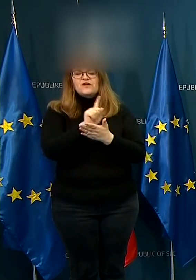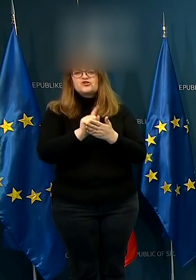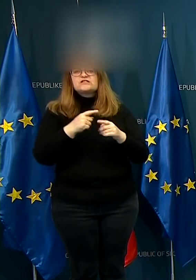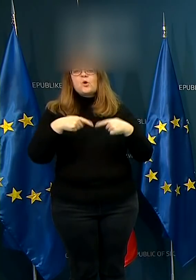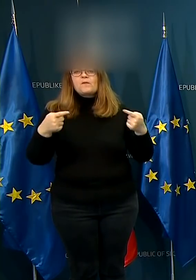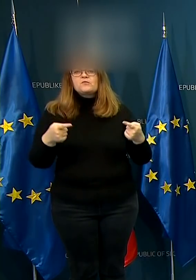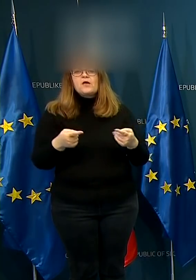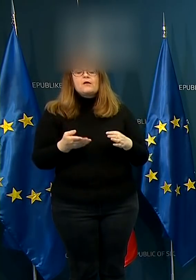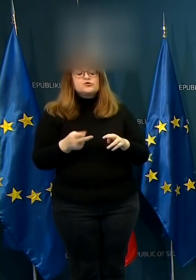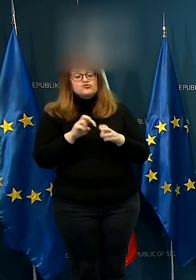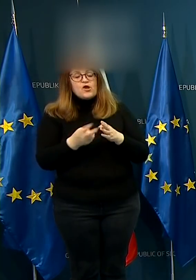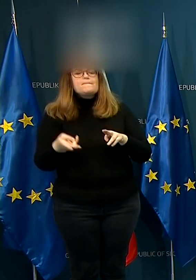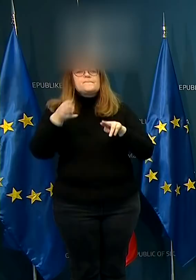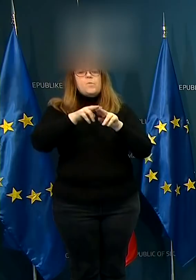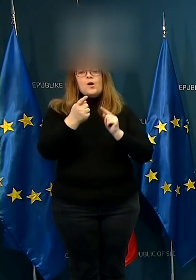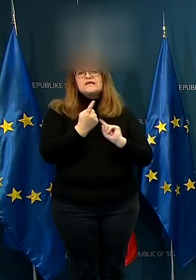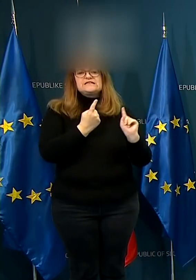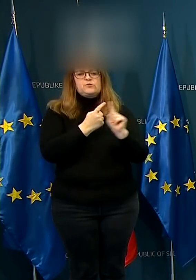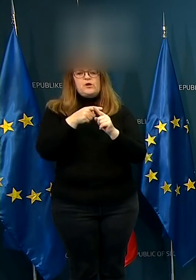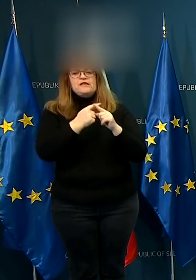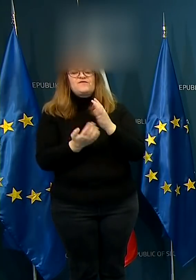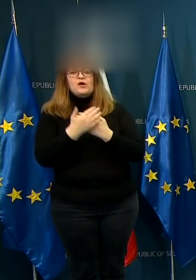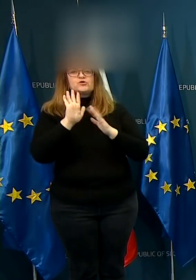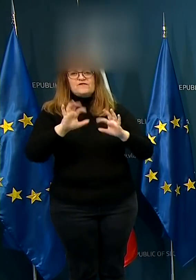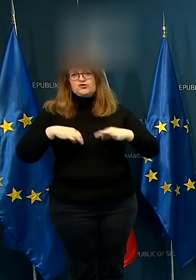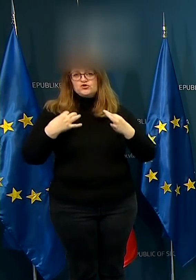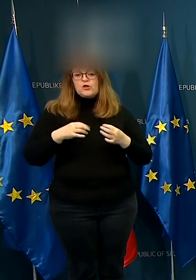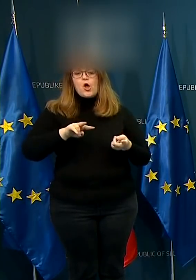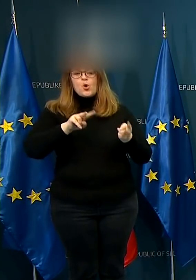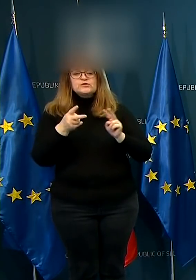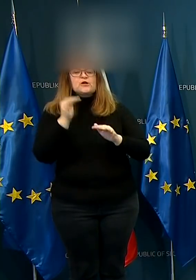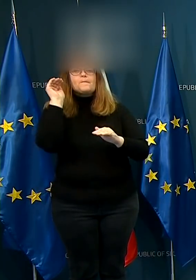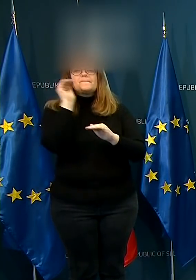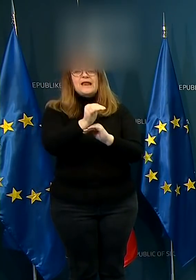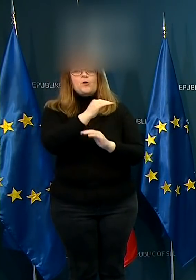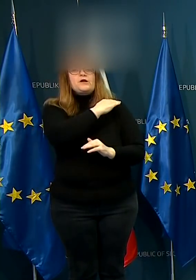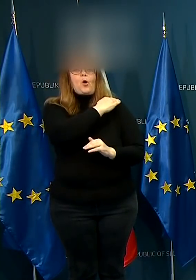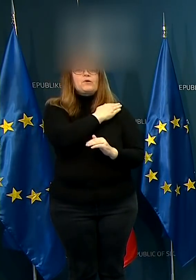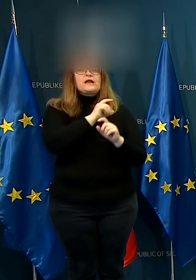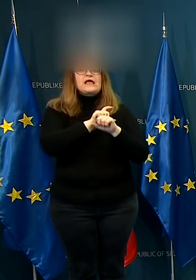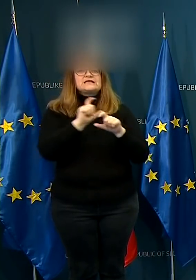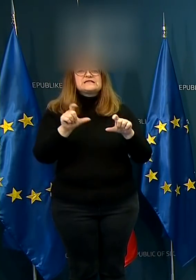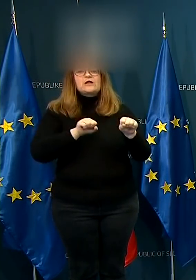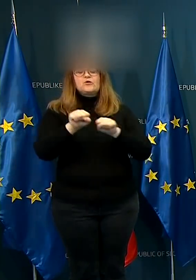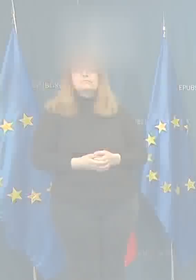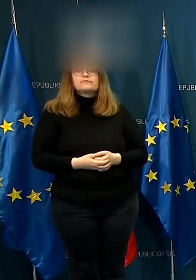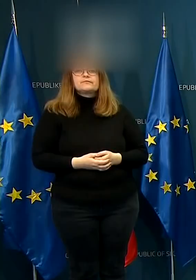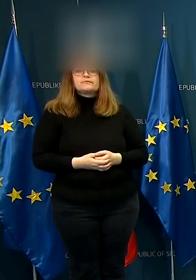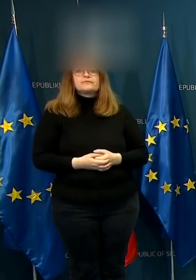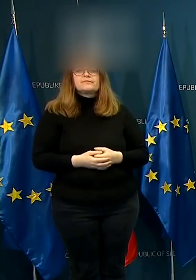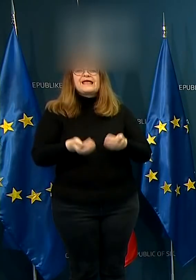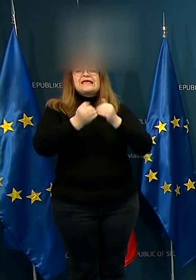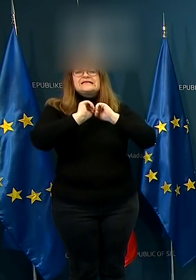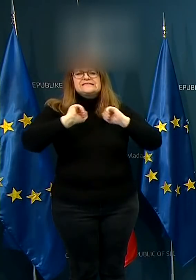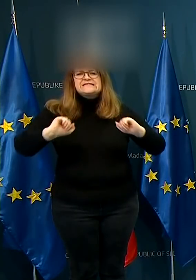epidemije nadpovprečno izpostavljeni tveganju za svoje zdravje oziroma ste prekomerno obremenjeni zaradi obvladovanja epidemije.